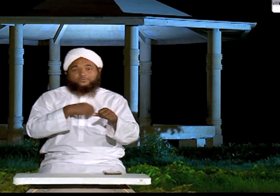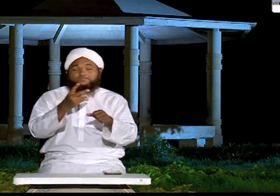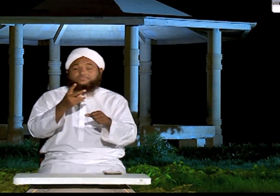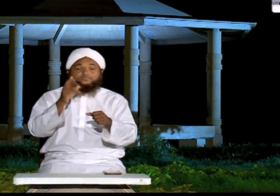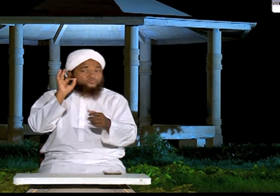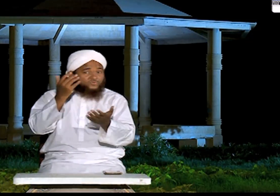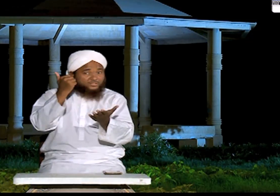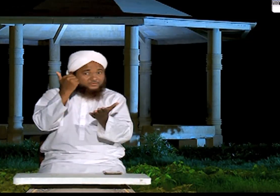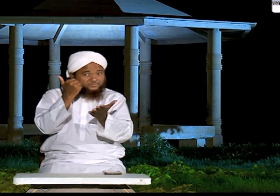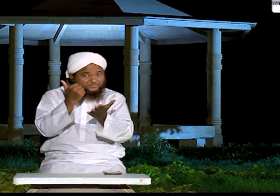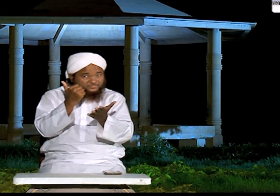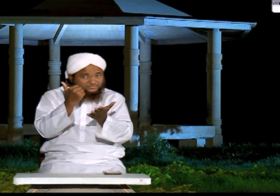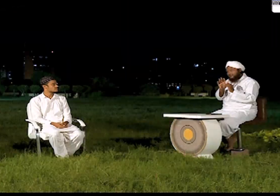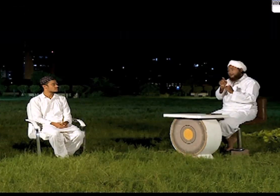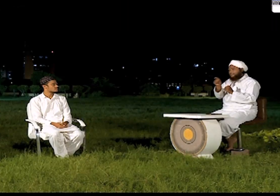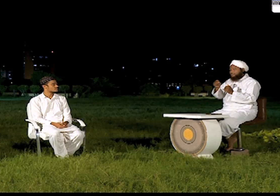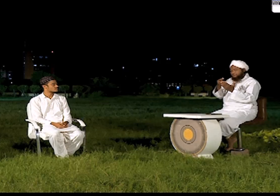جس پر یہ عبارت نقش تھی